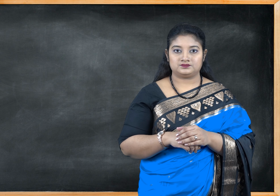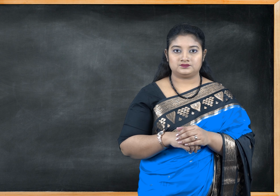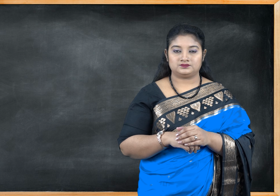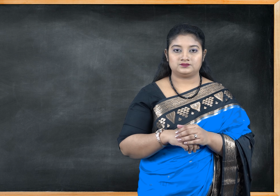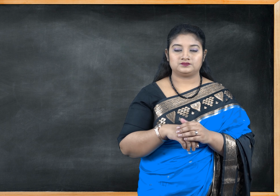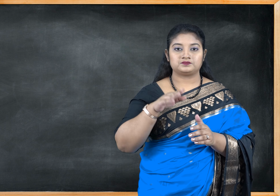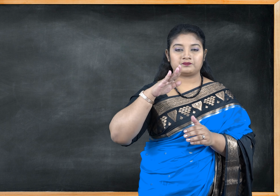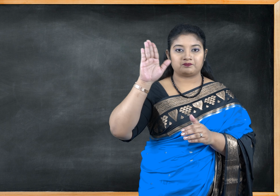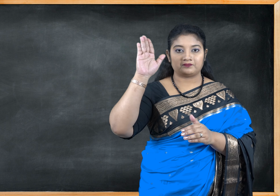কানাডা,